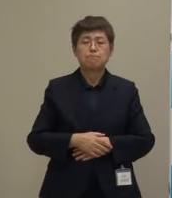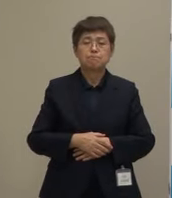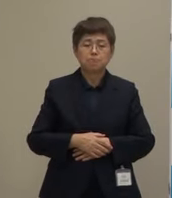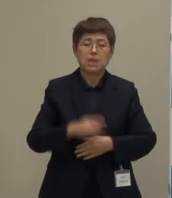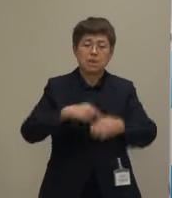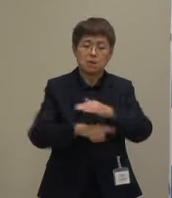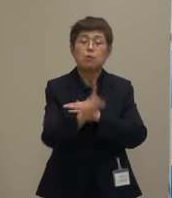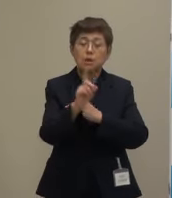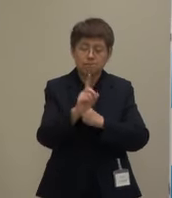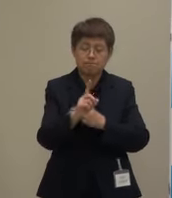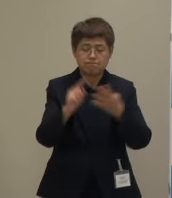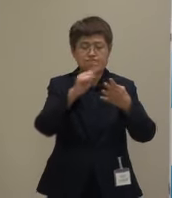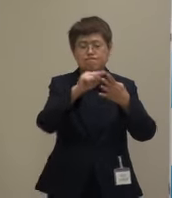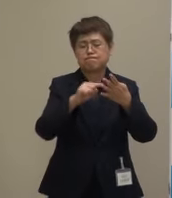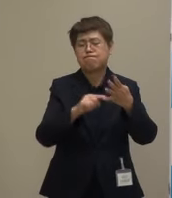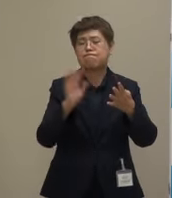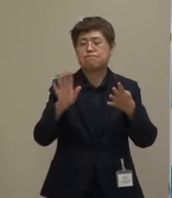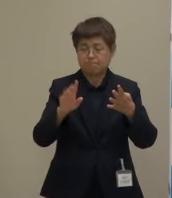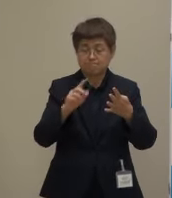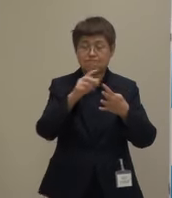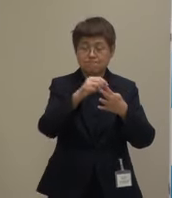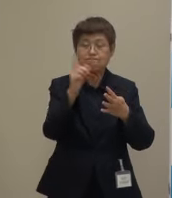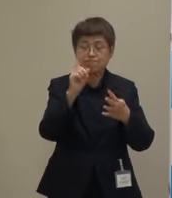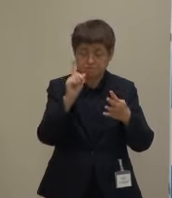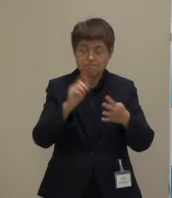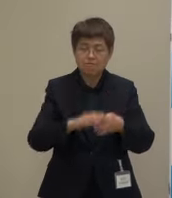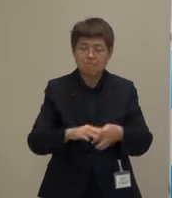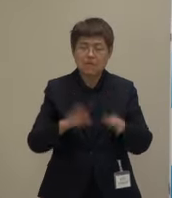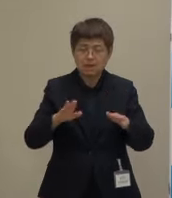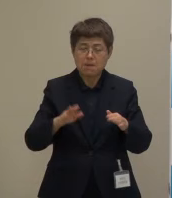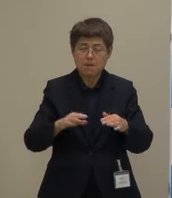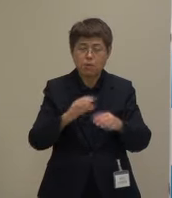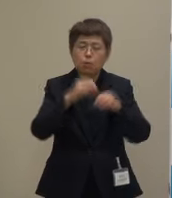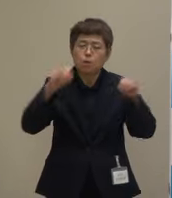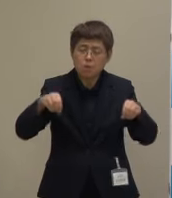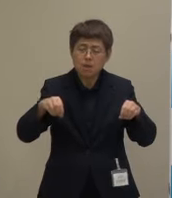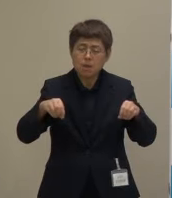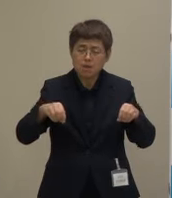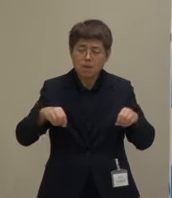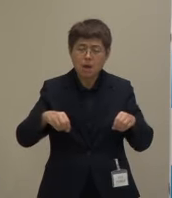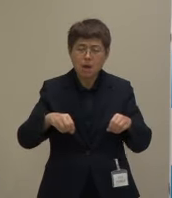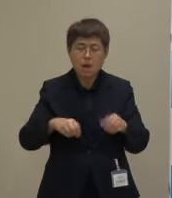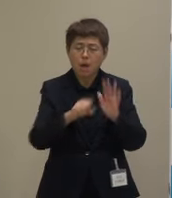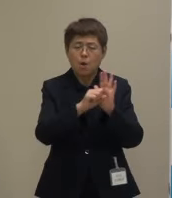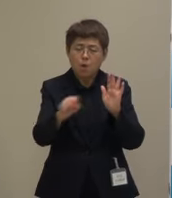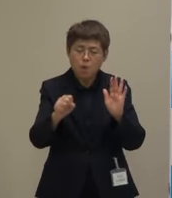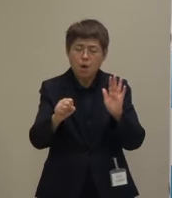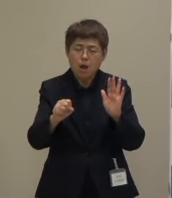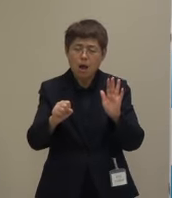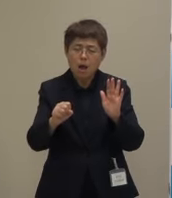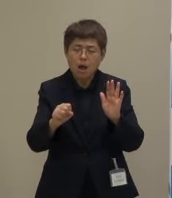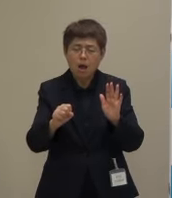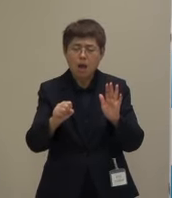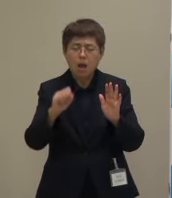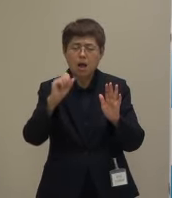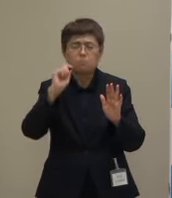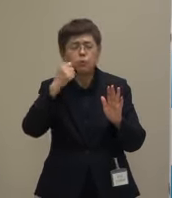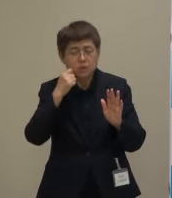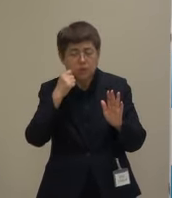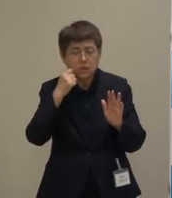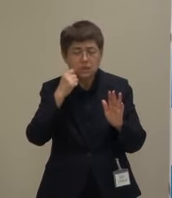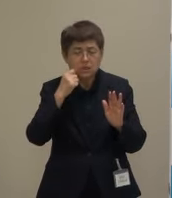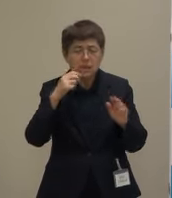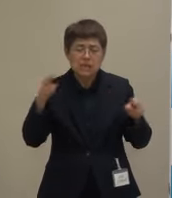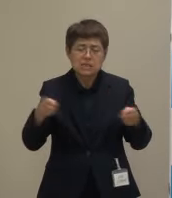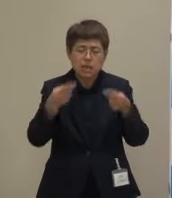その理由としては4点あります。1点目には、現協定には現時点で効果が見込みにくい専用